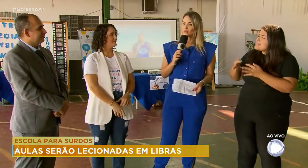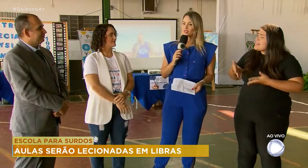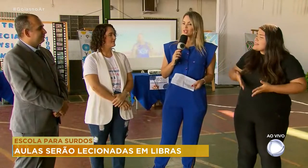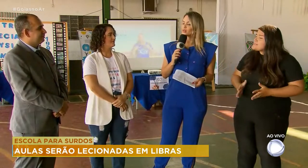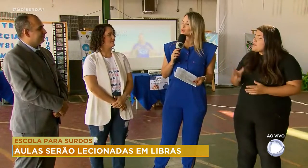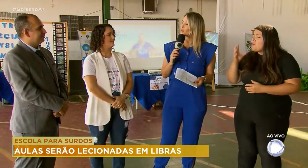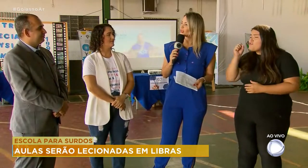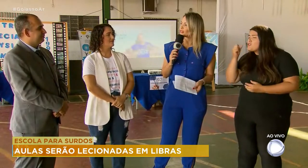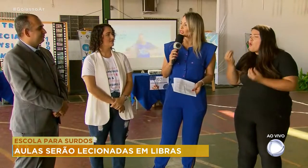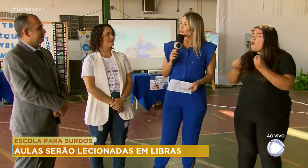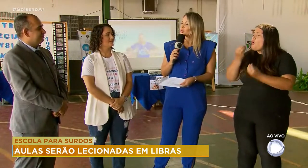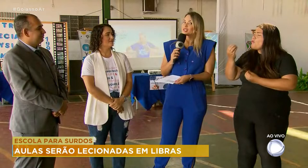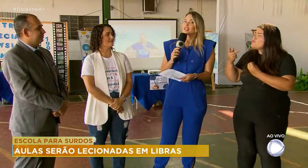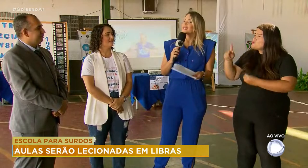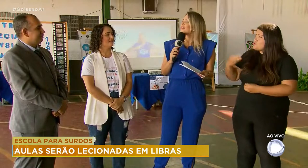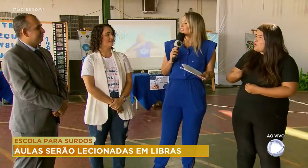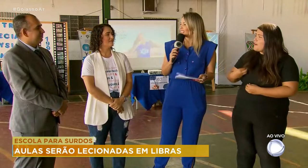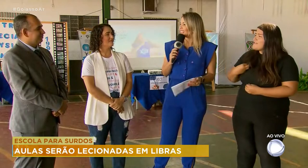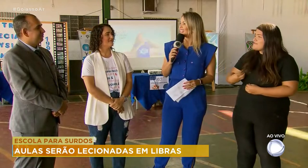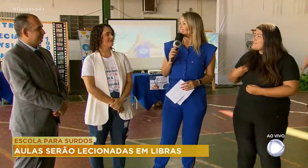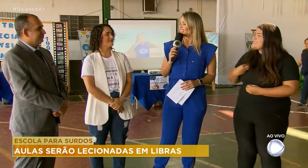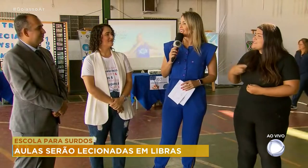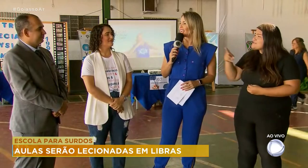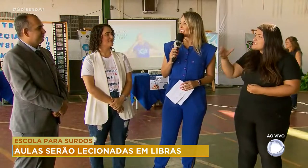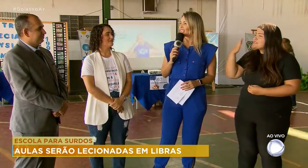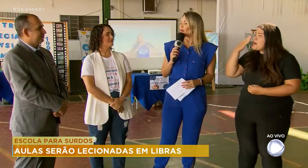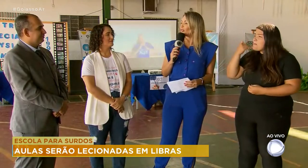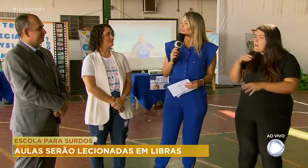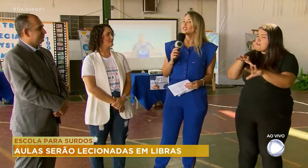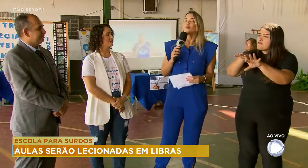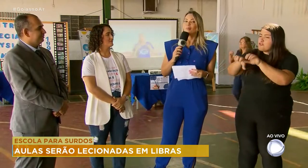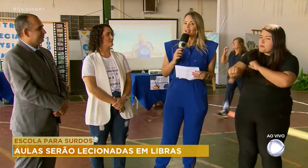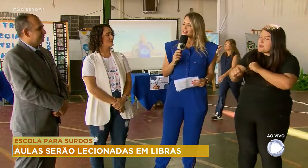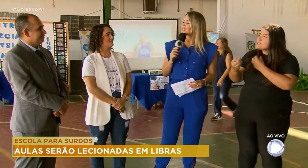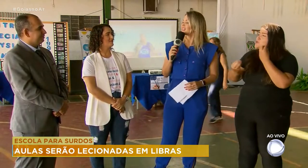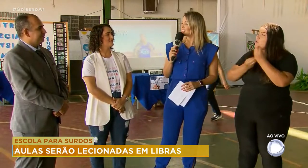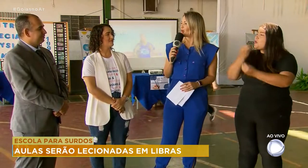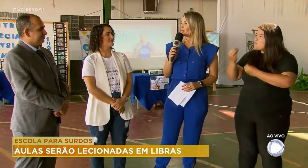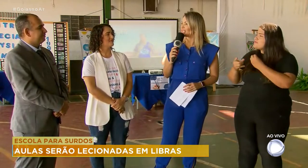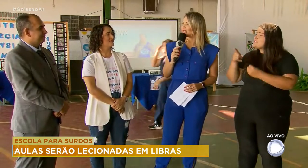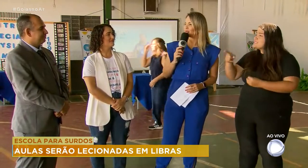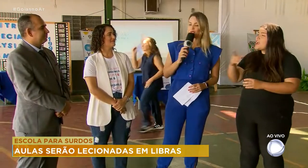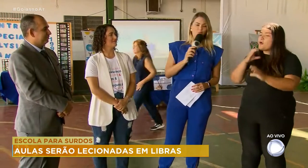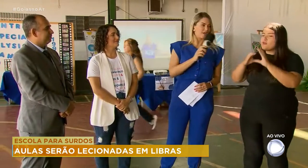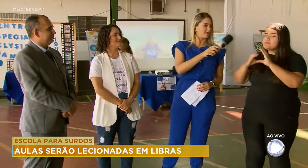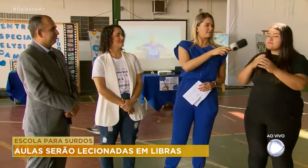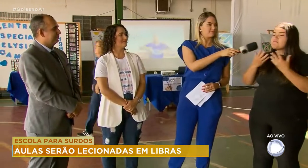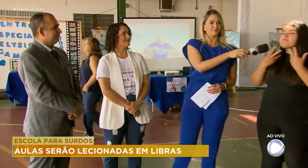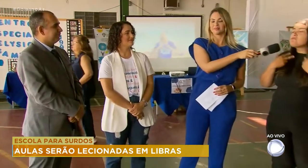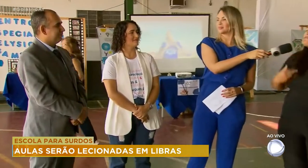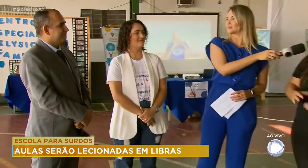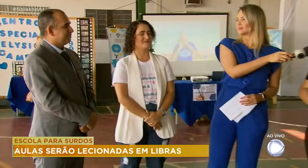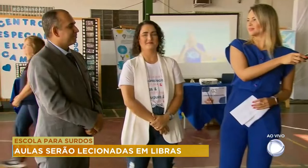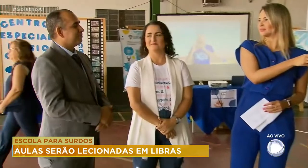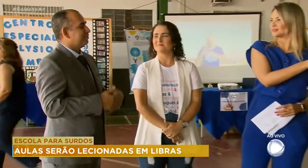com quantos anos, como que foi tudo isso e essa vida, né, não ouvindo, mas se comunicando muito bem.